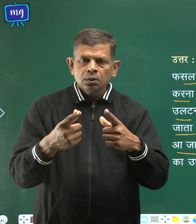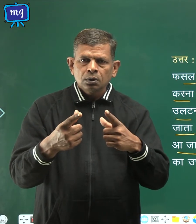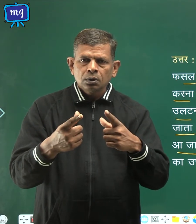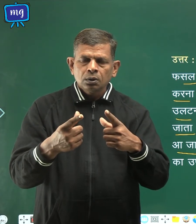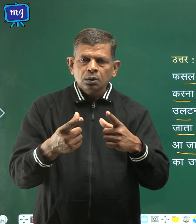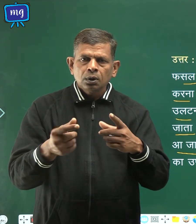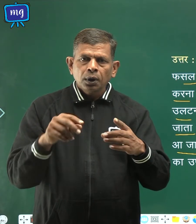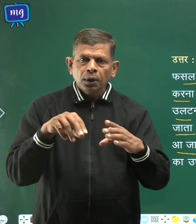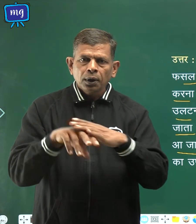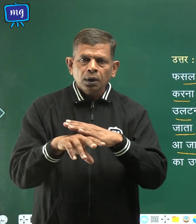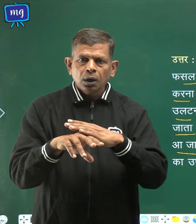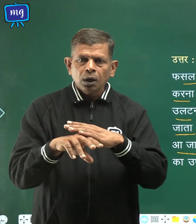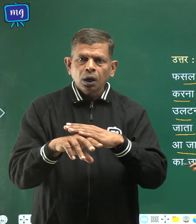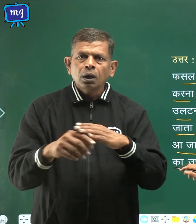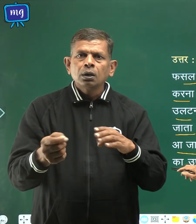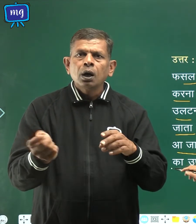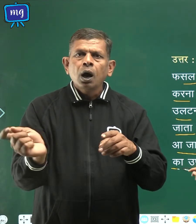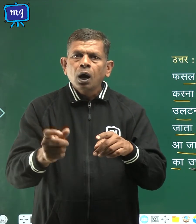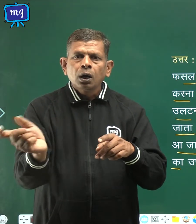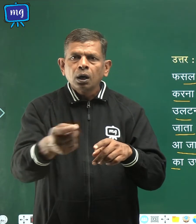इन पोषक पदार्थों का